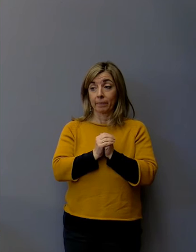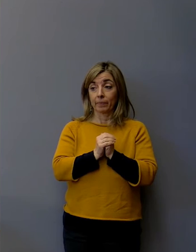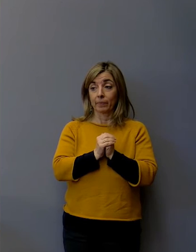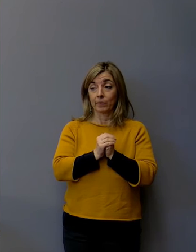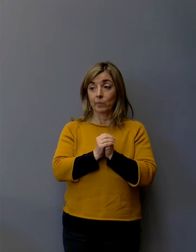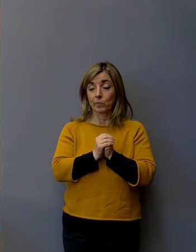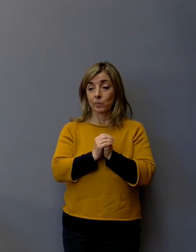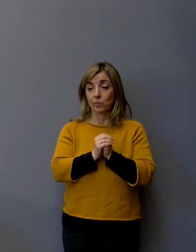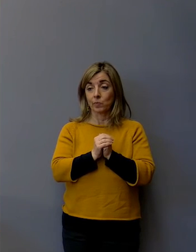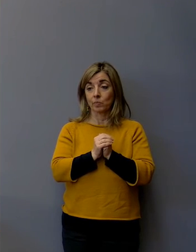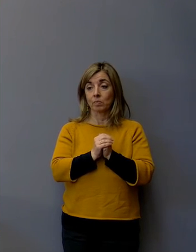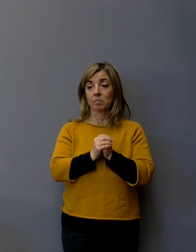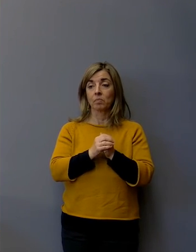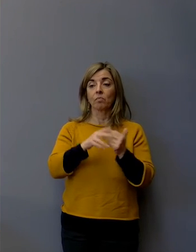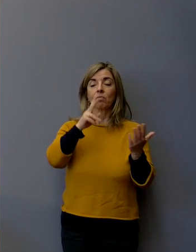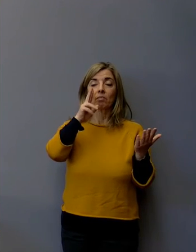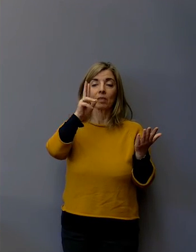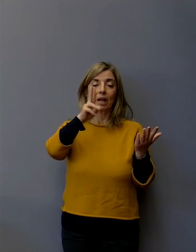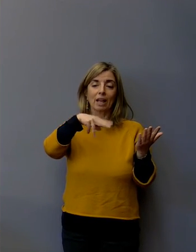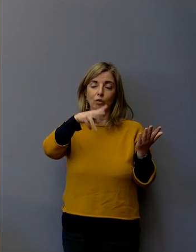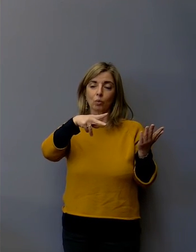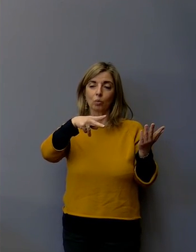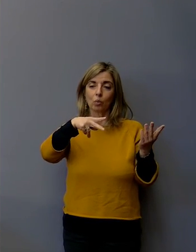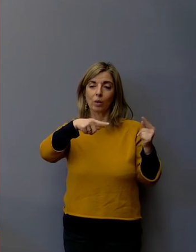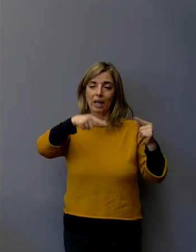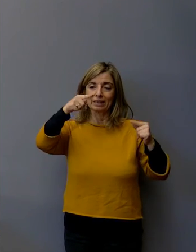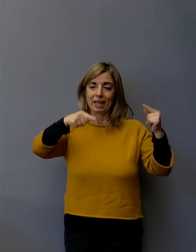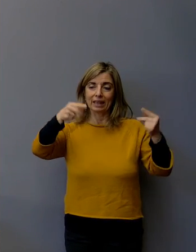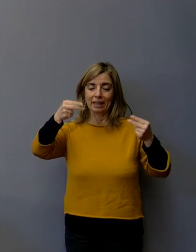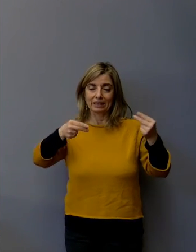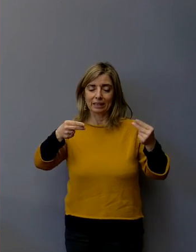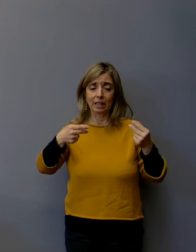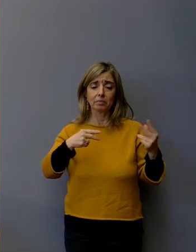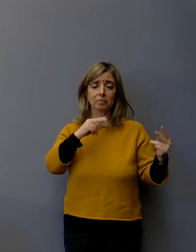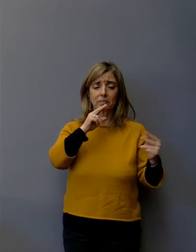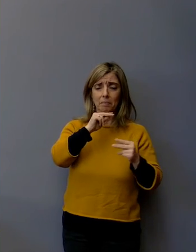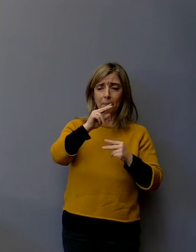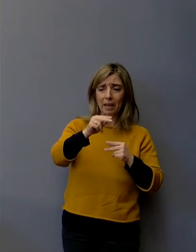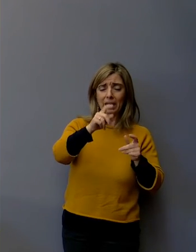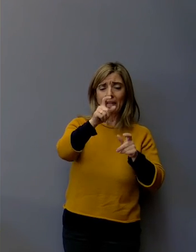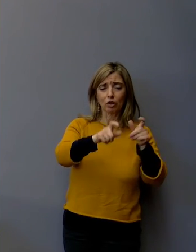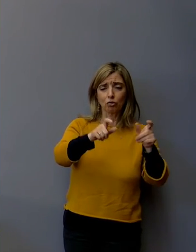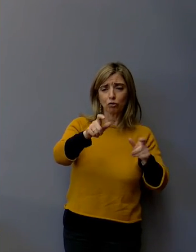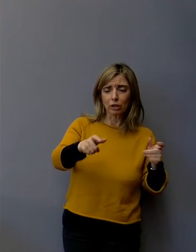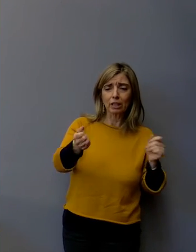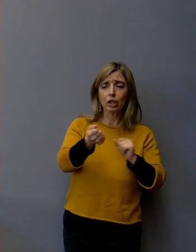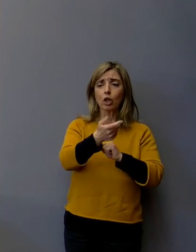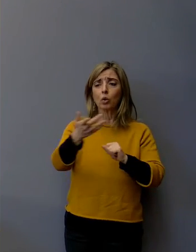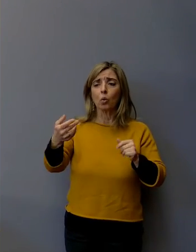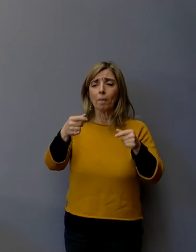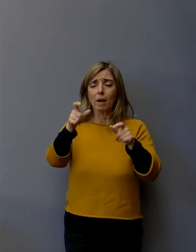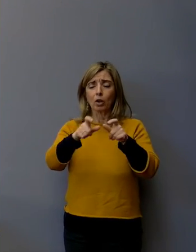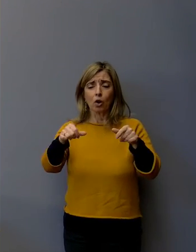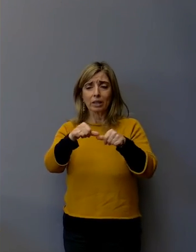eppure statistiche allora qui si è parlato di cittadini numero del numero dei residenti numero di posti lavoro